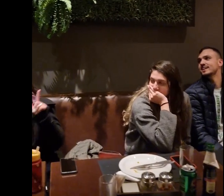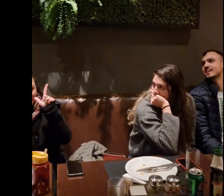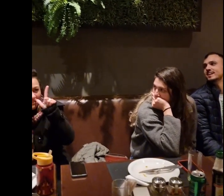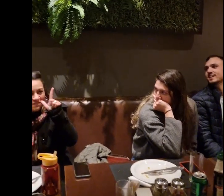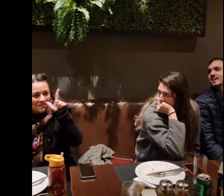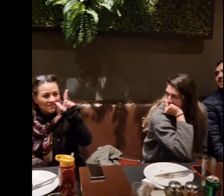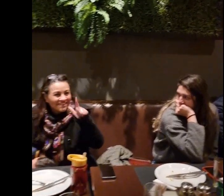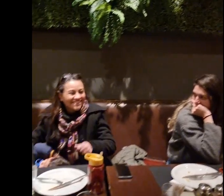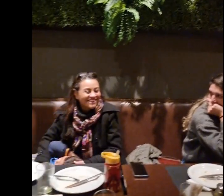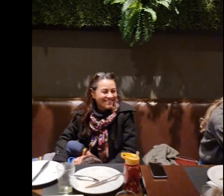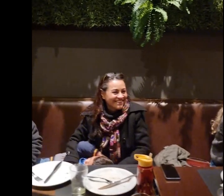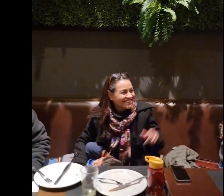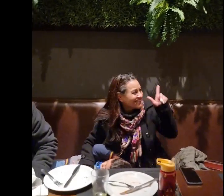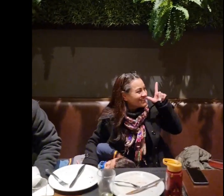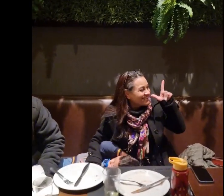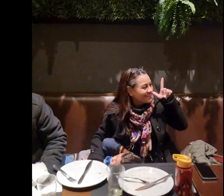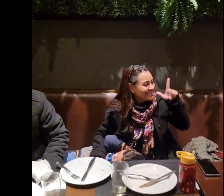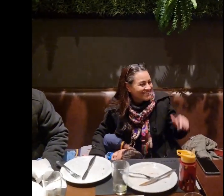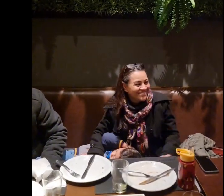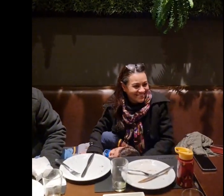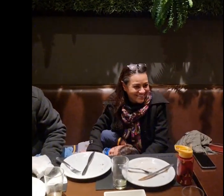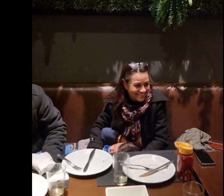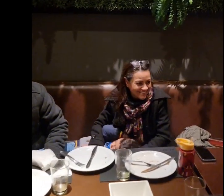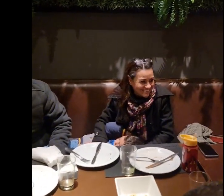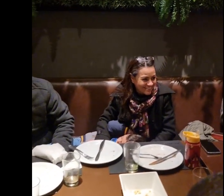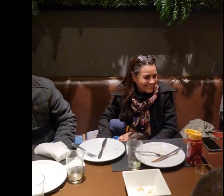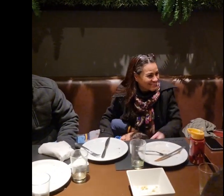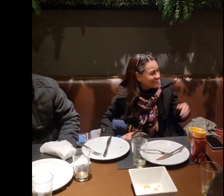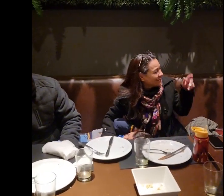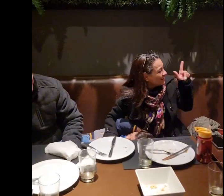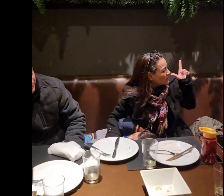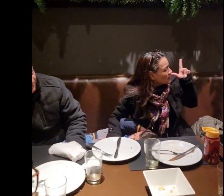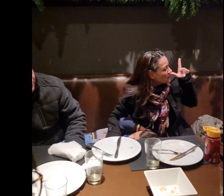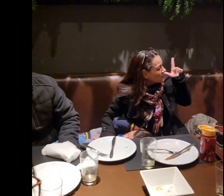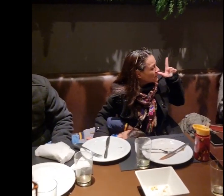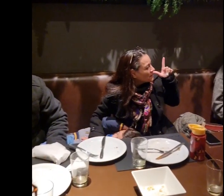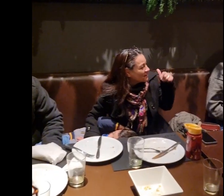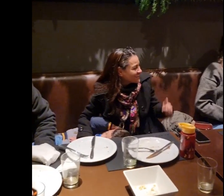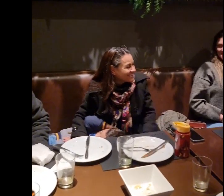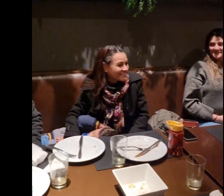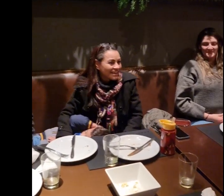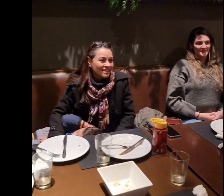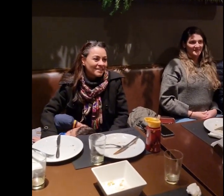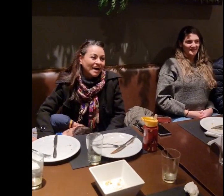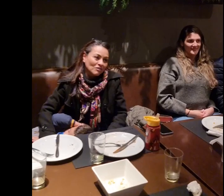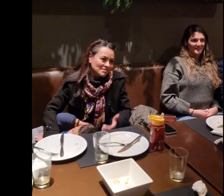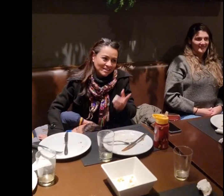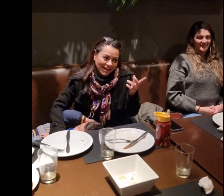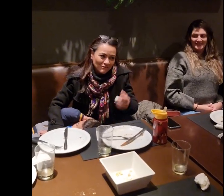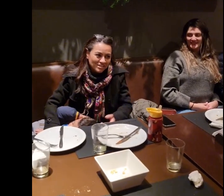Esse é o sinal dele. O nome dele é Sérgio. A Silvia também tem sinal.